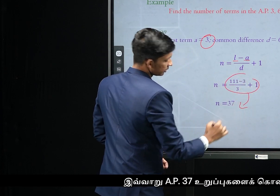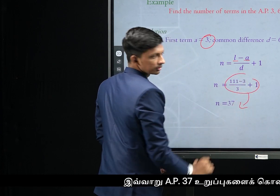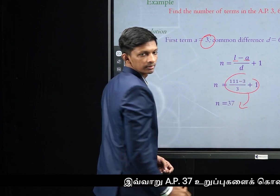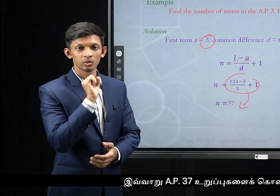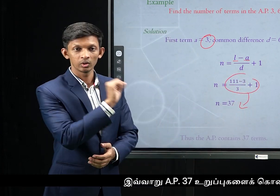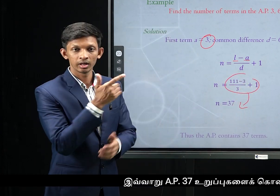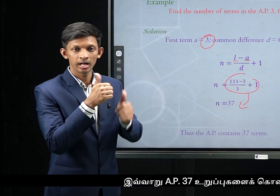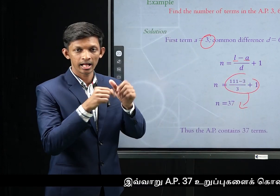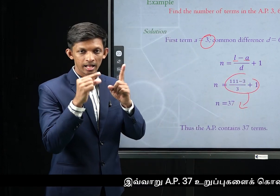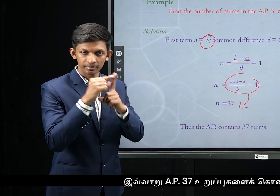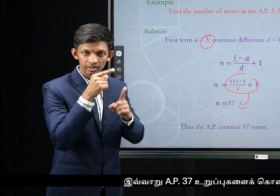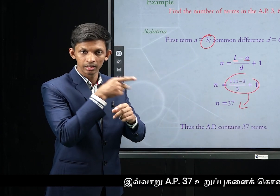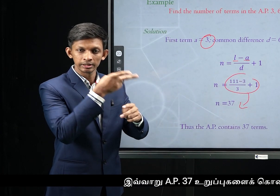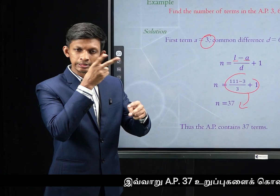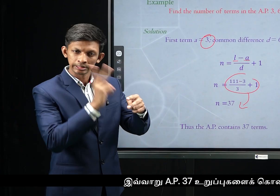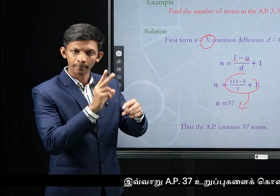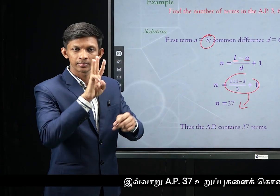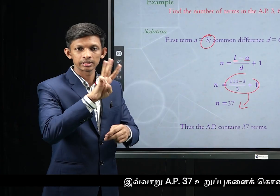இவ்வாறு ஏபி 37 உறுப்புகளை கொண்டுள்ளது.